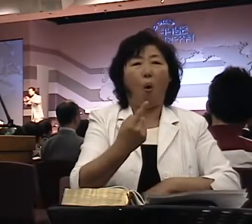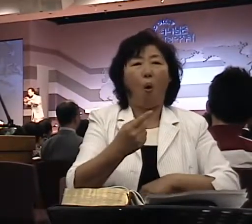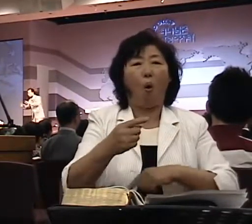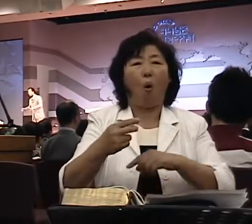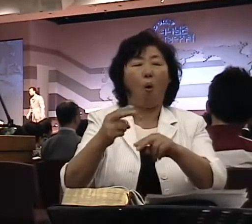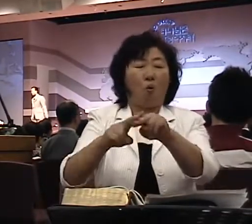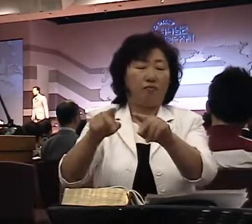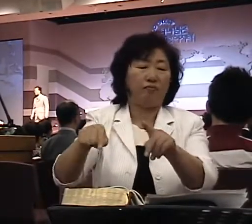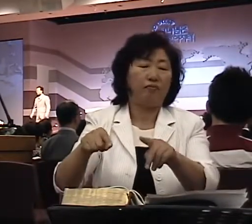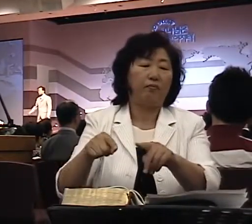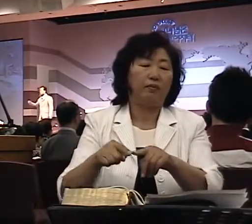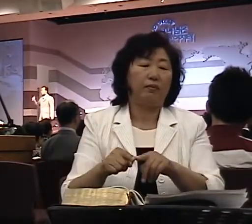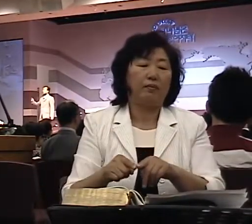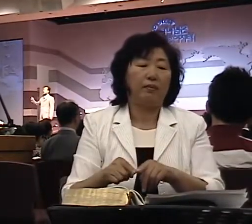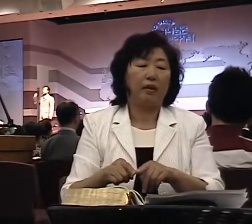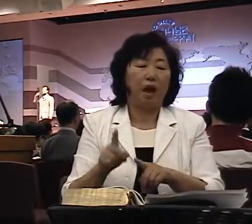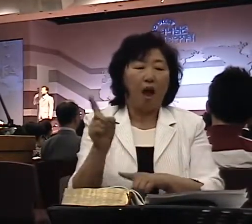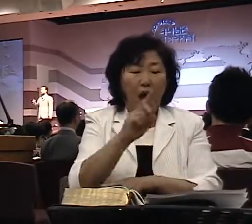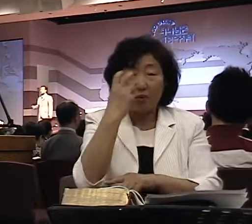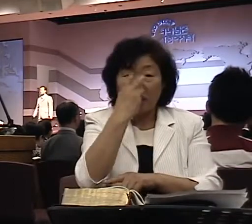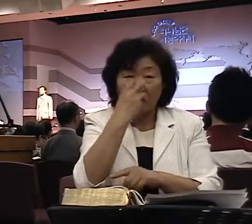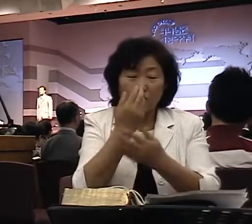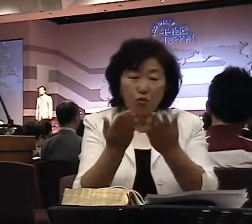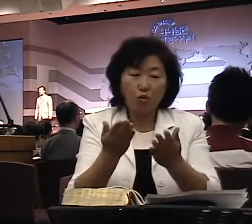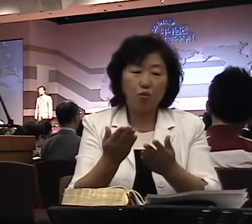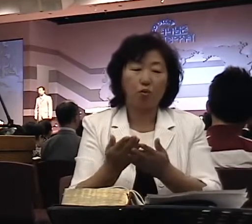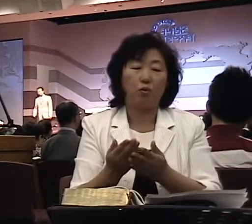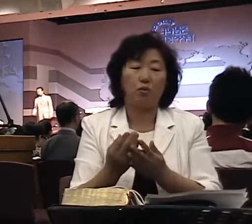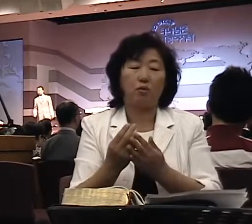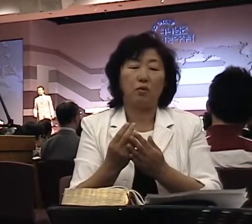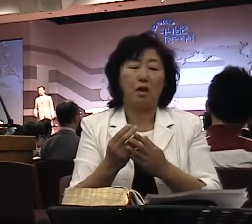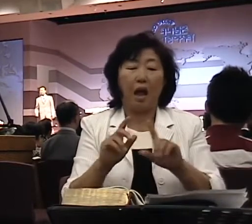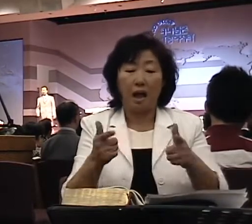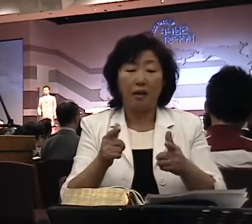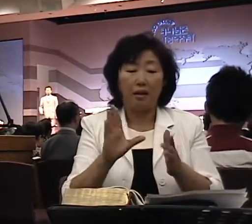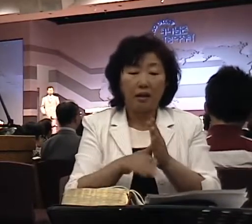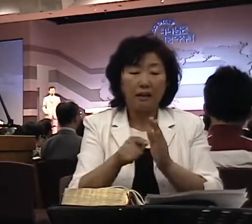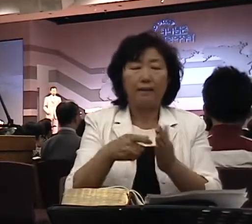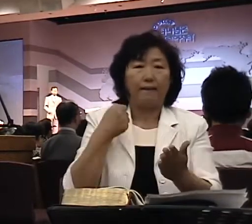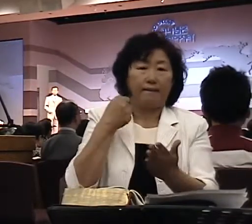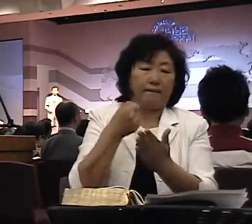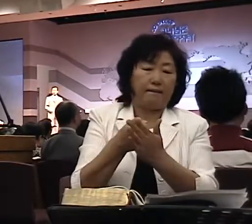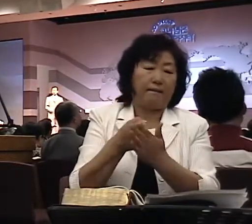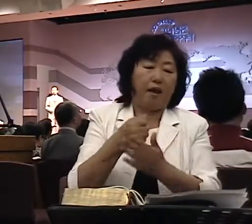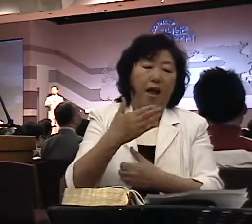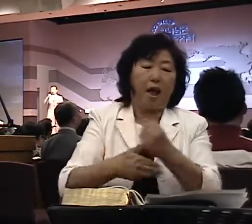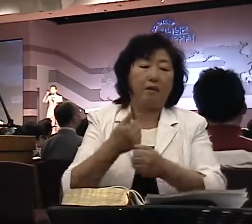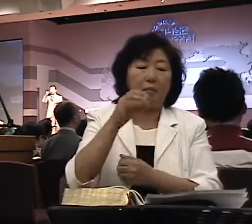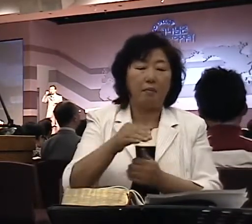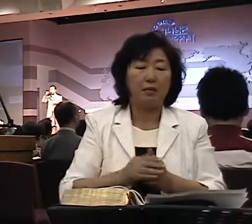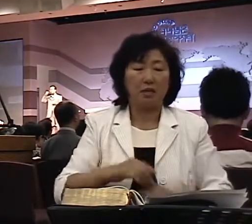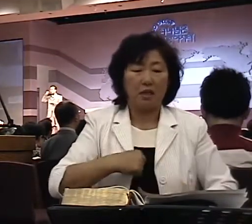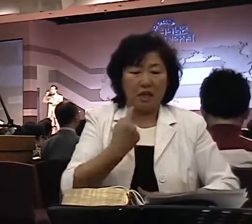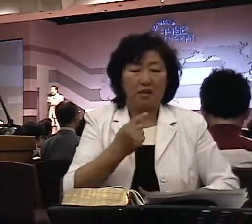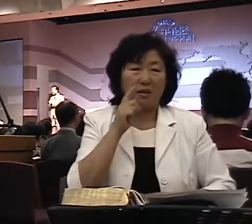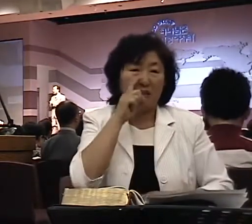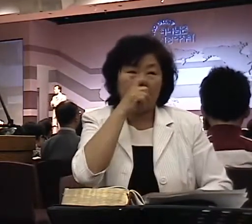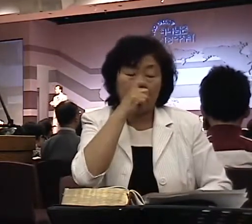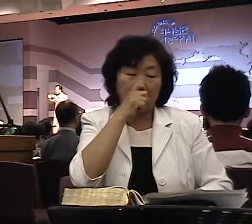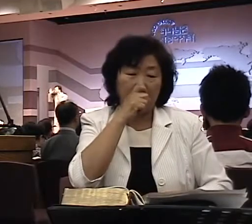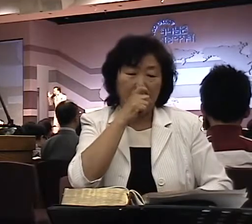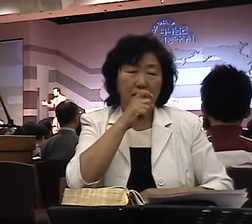그를 지켜줄 수도 없고 지켜보지 않는 그때에 그는 결단을 합니다. 하나님 앞에서 자신을